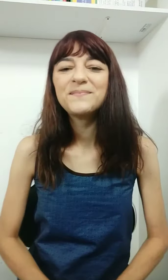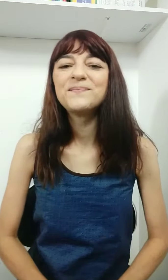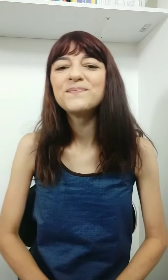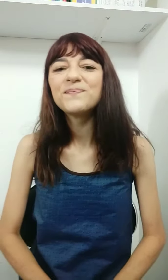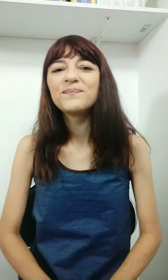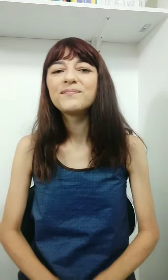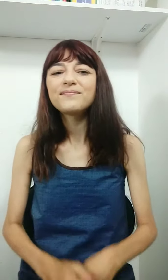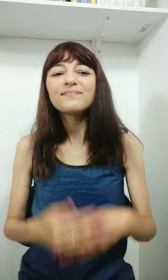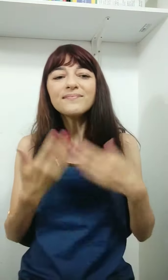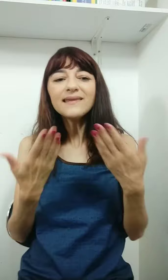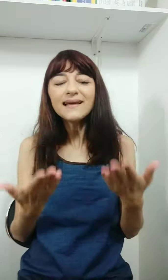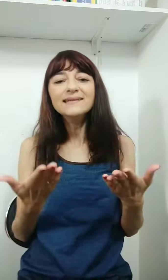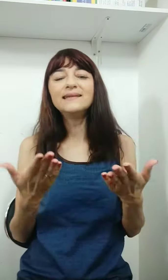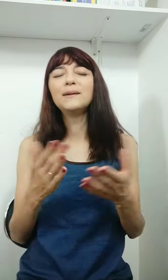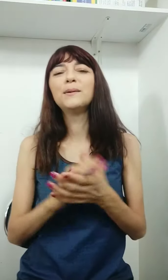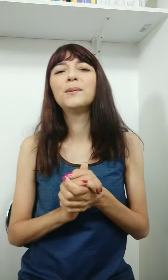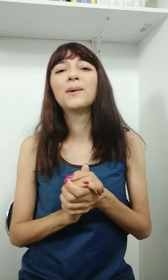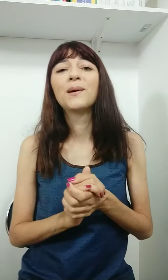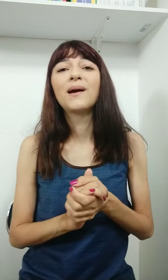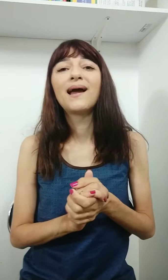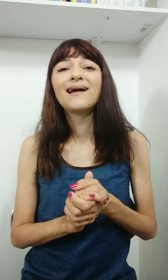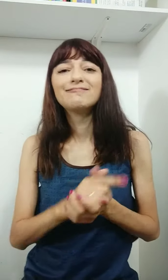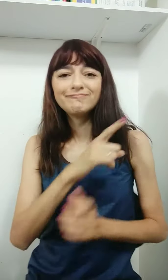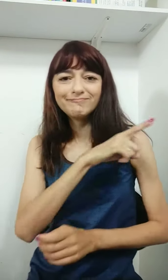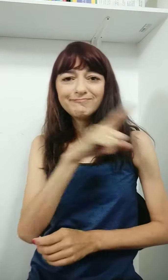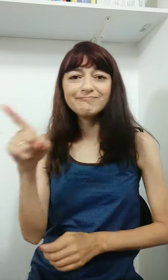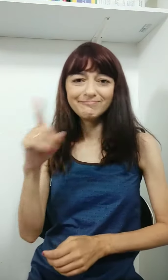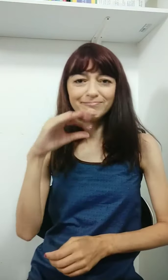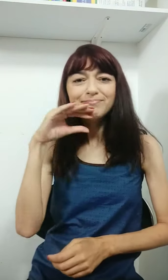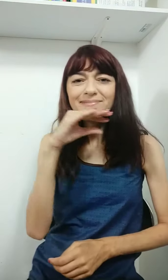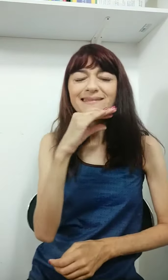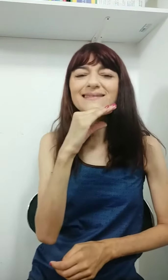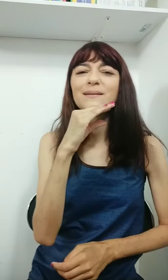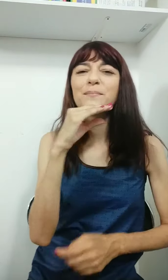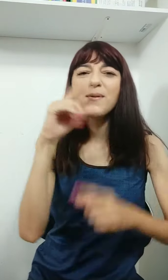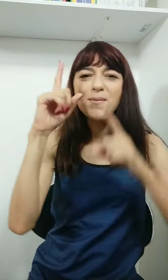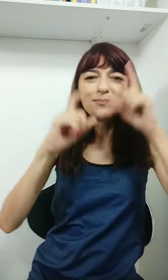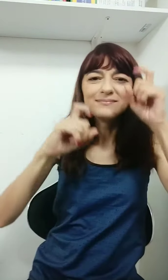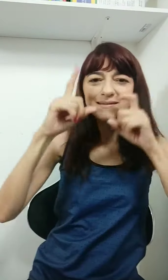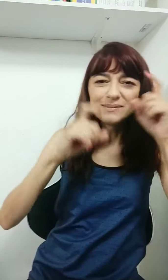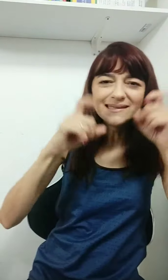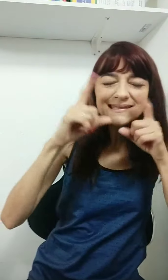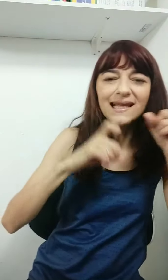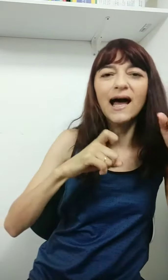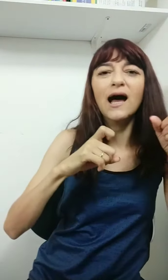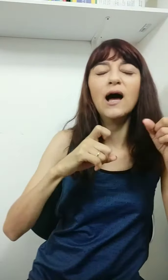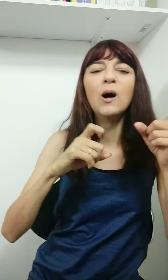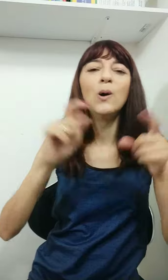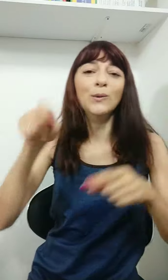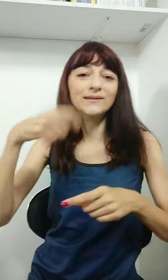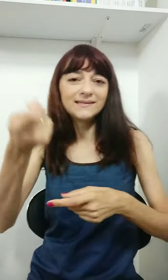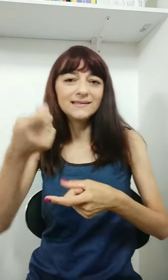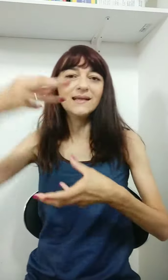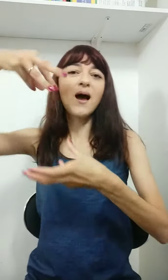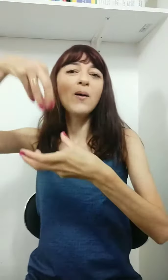expressão mais natural, aquilo fica mais, dá para entender melhor, né? Às vezes, por exemplo, né, nós